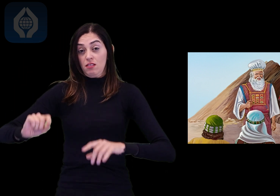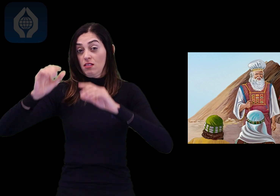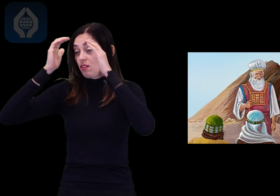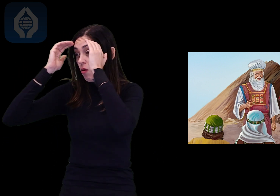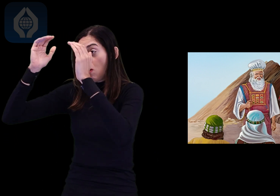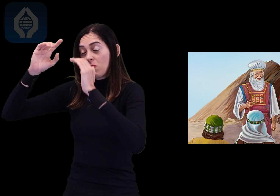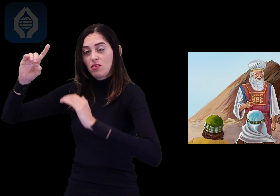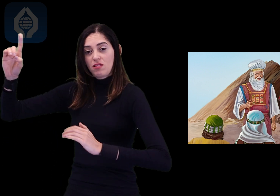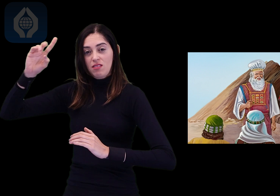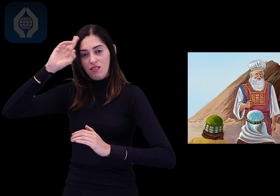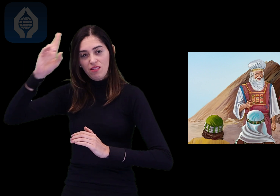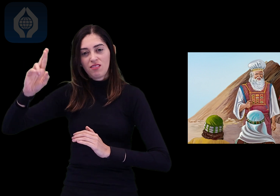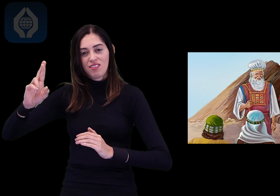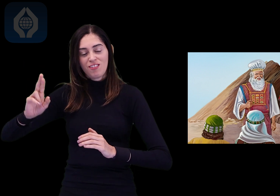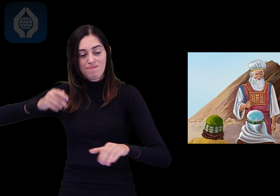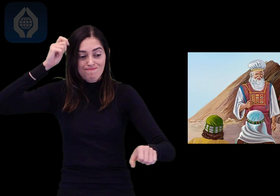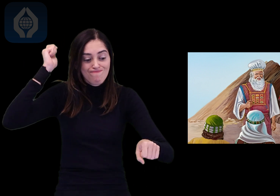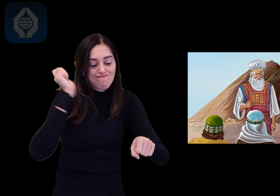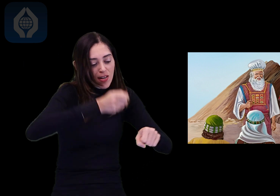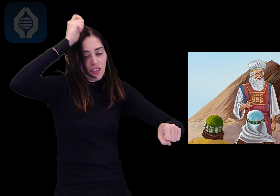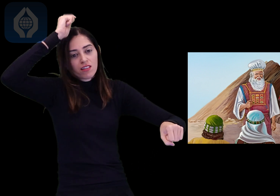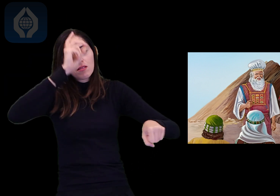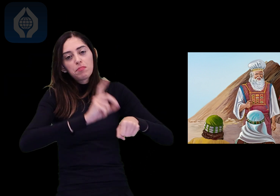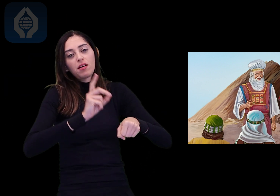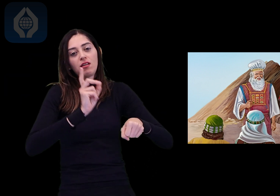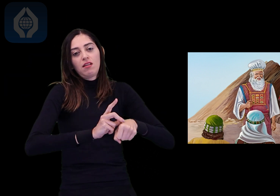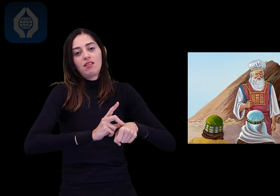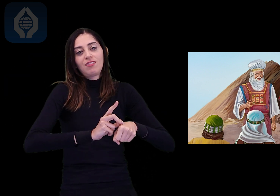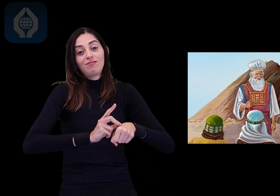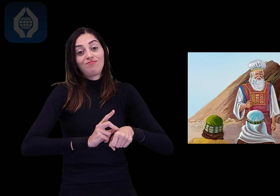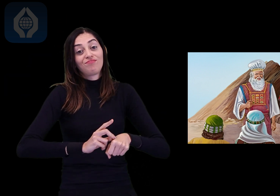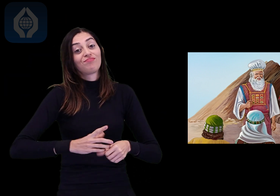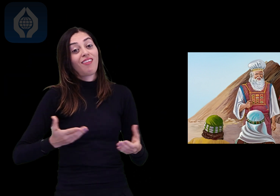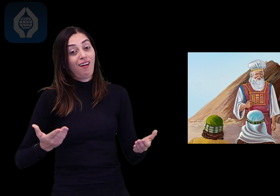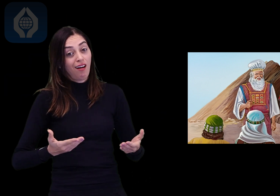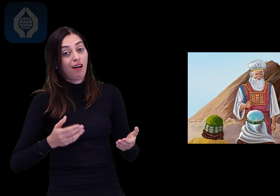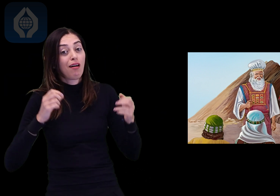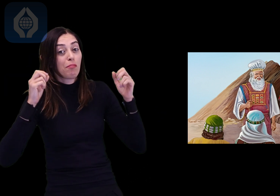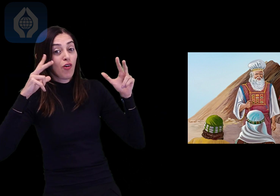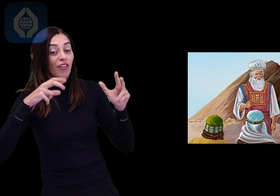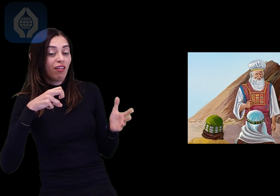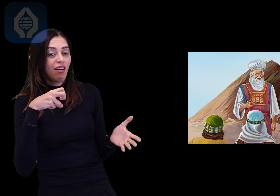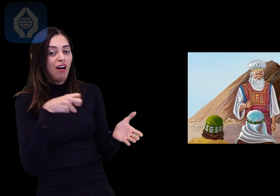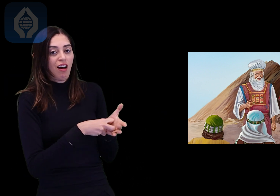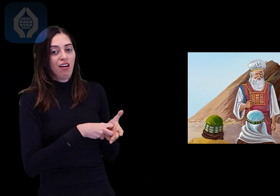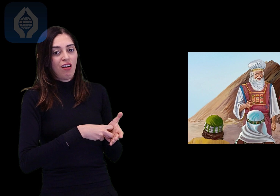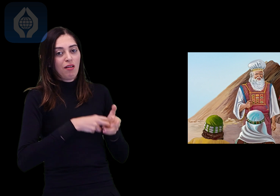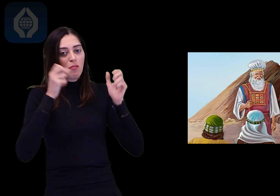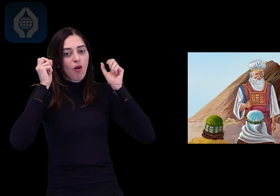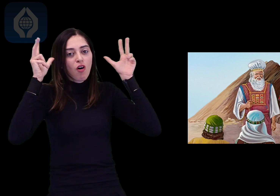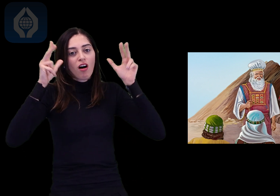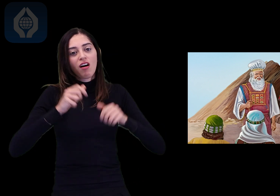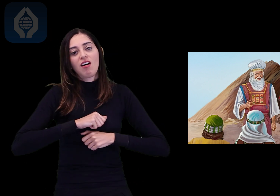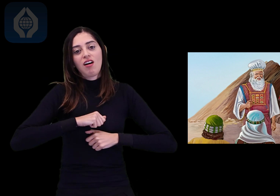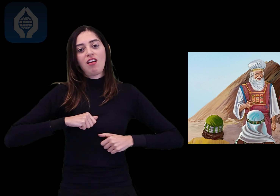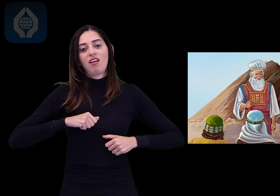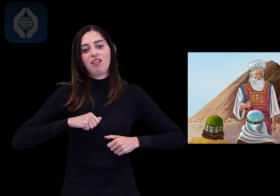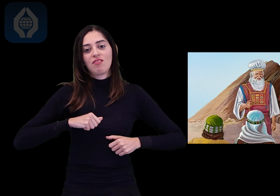problemas. Moisés desobedeceu ao Senhor e bateu na rocha. J. O castigo do Senhor sobre Moisés e